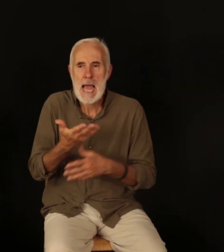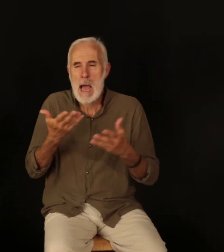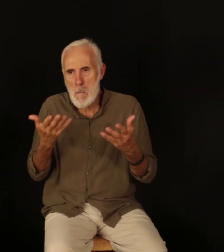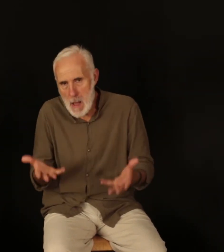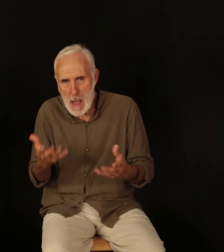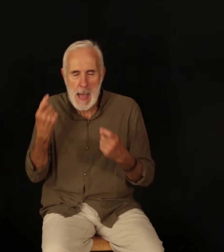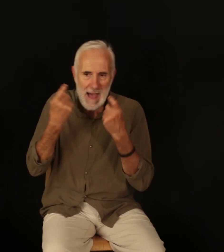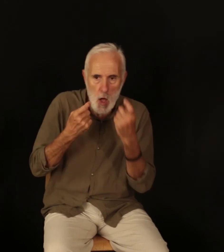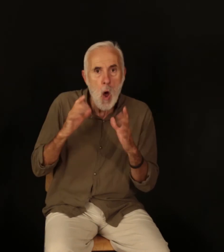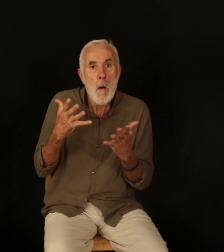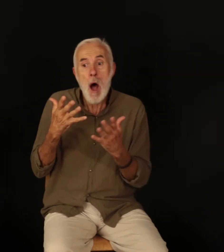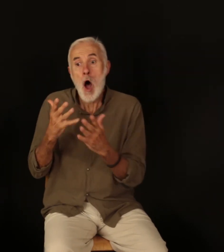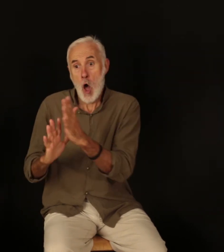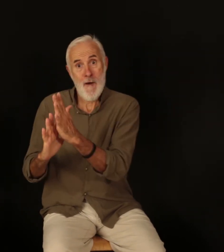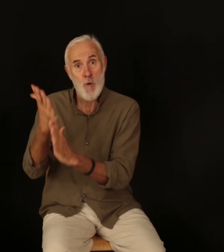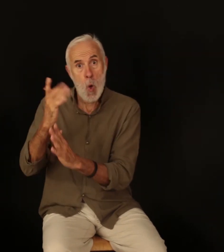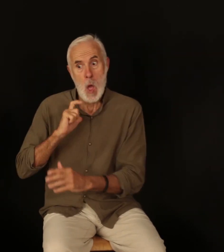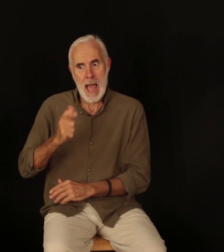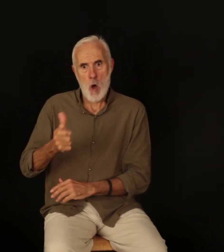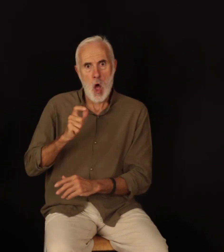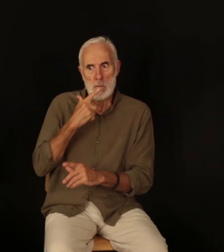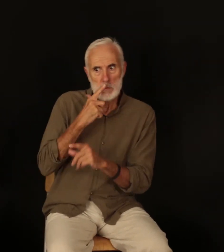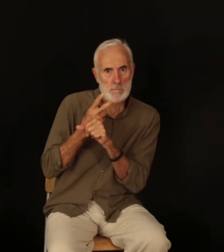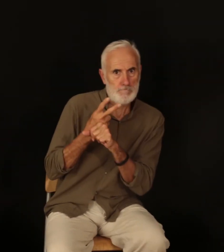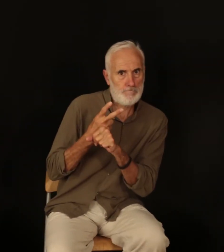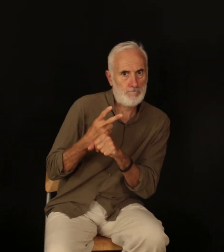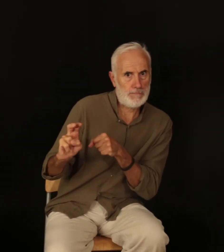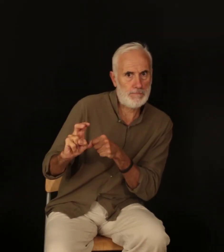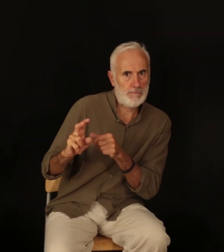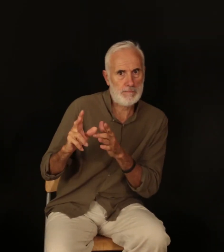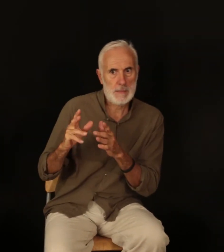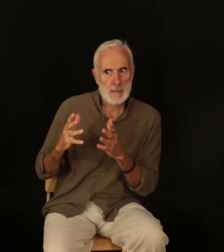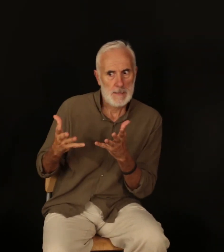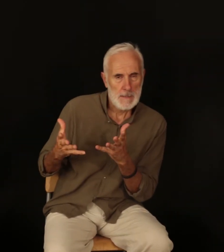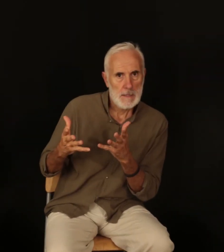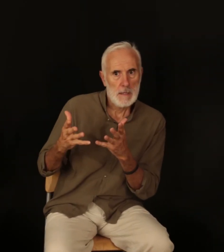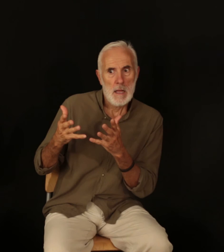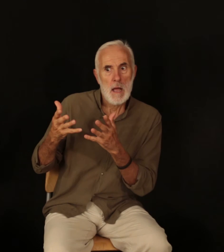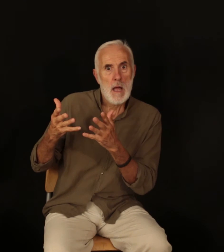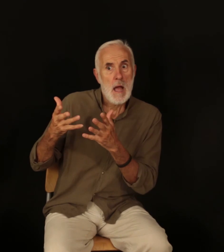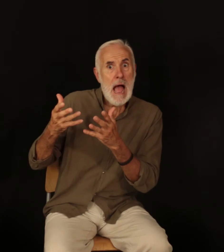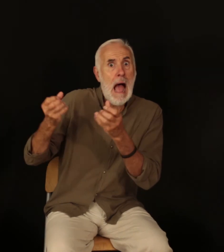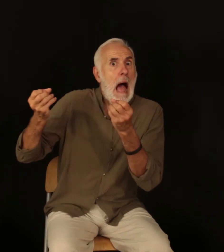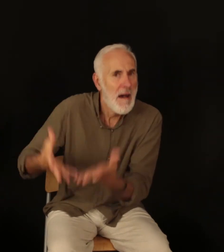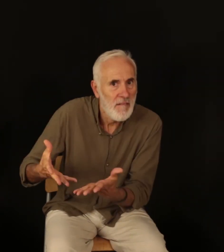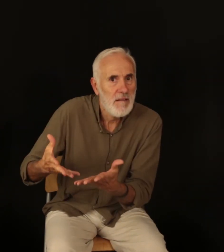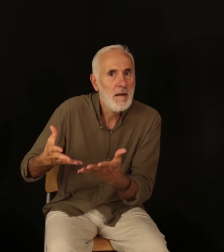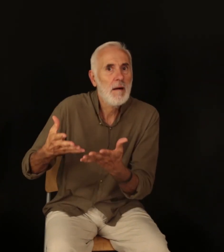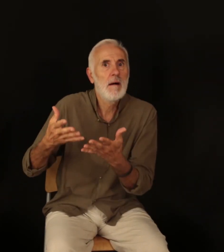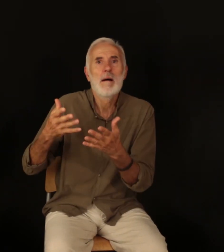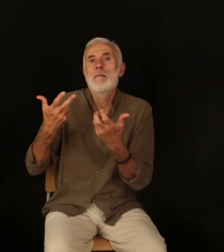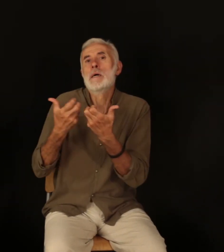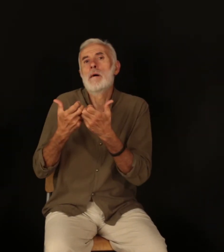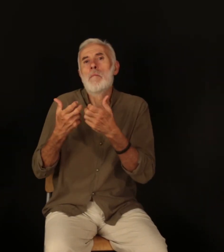à ce feu, c'est-à-dire le rapport de la menace, le rapport qu'il y a entre une menace et l'avènement de cette menace et